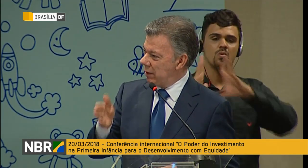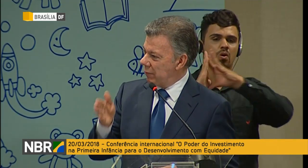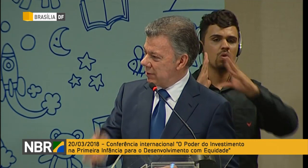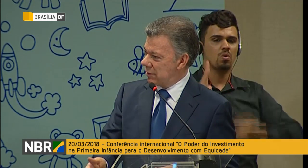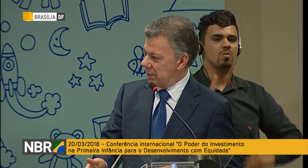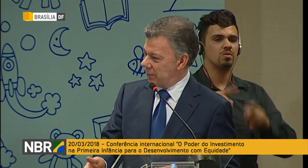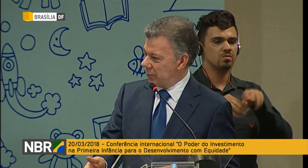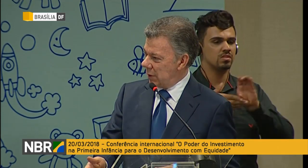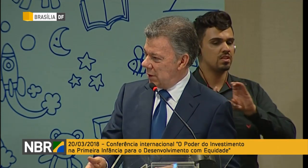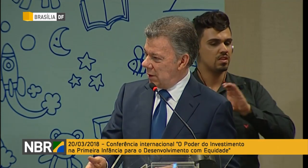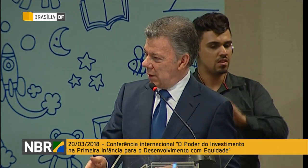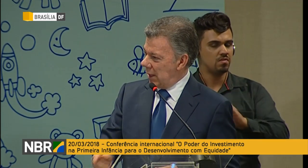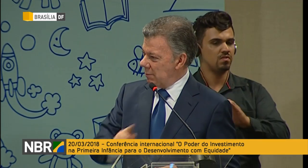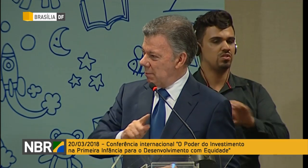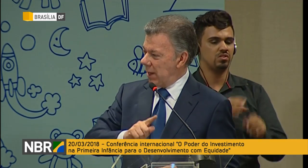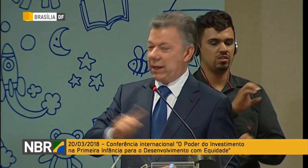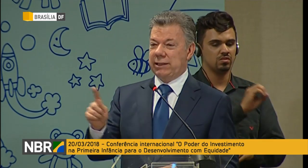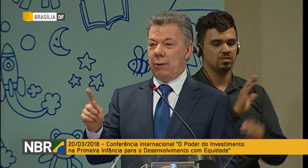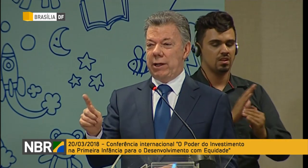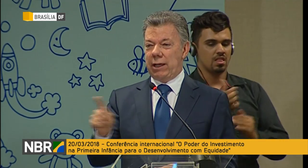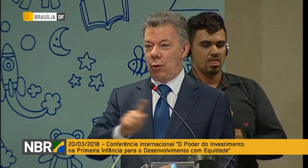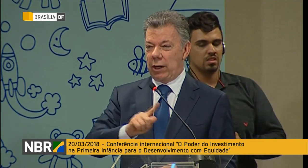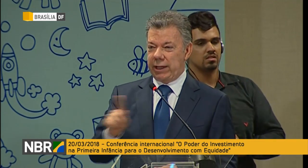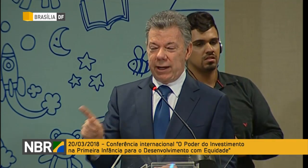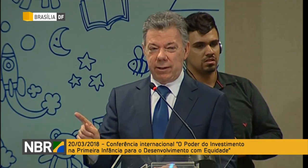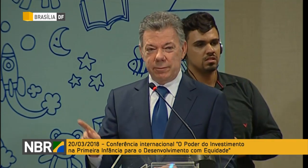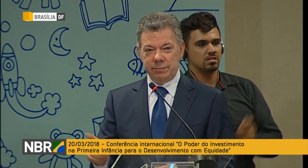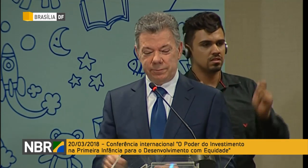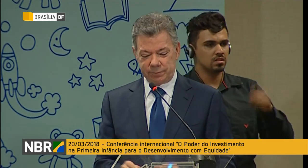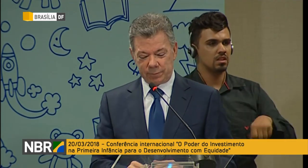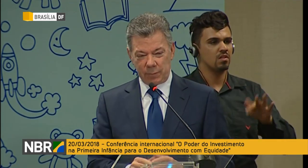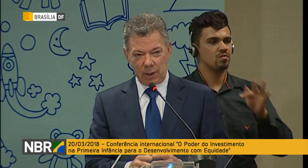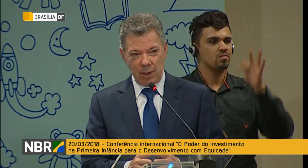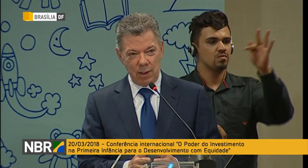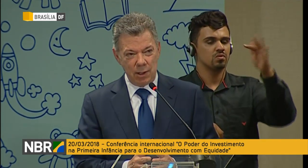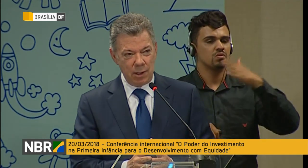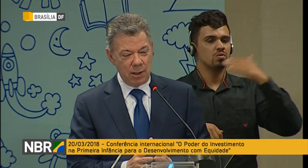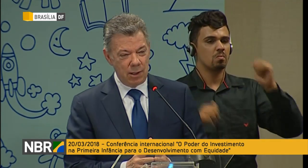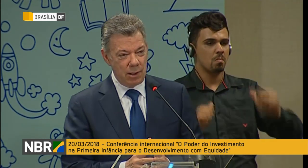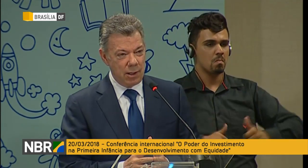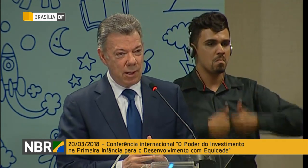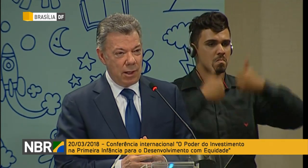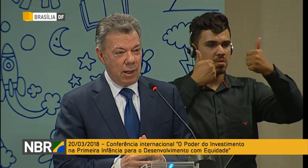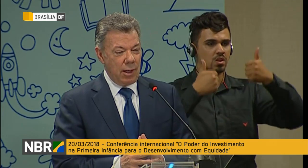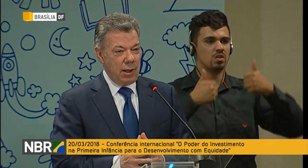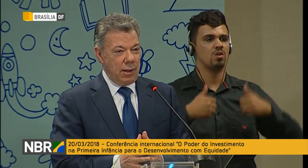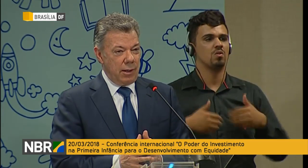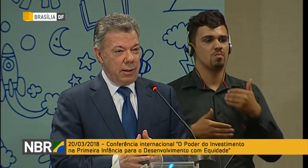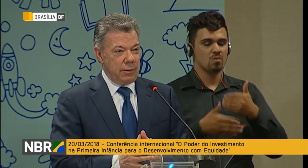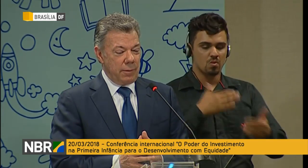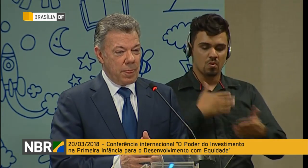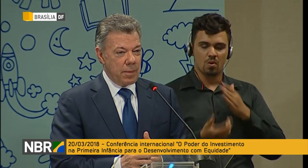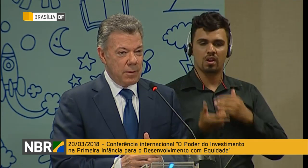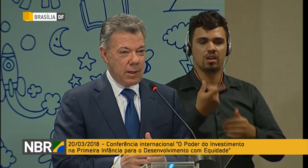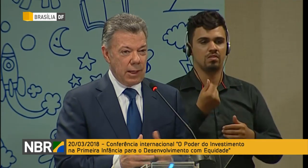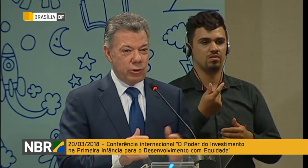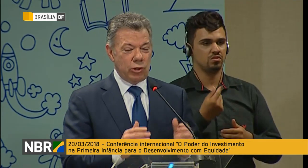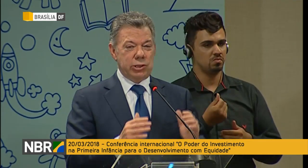investir na primeira infância. O mais rentável que qualquer tipo de investimento.